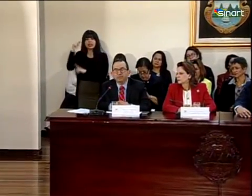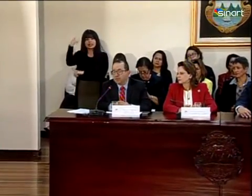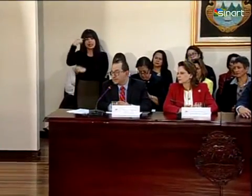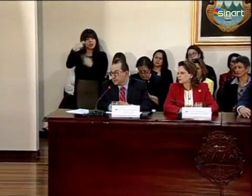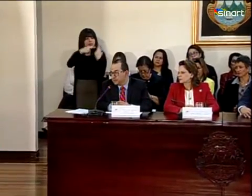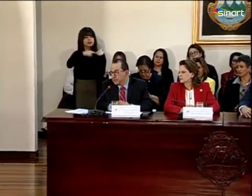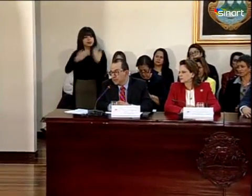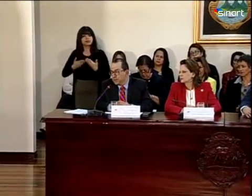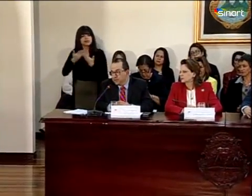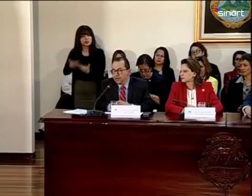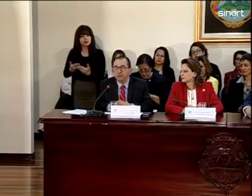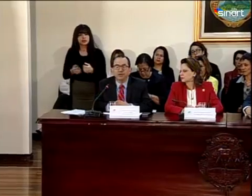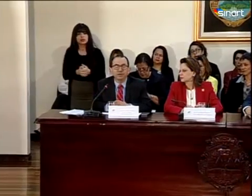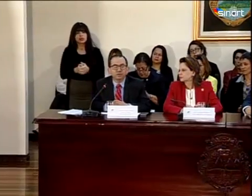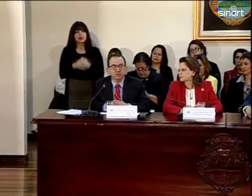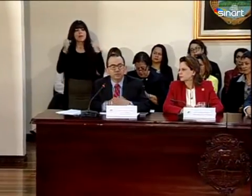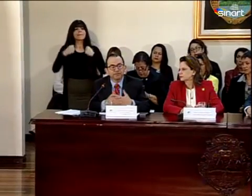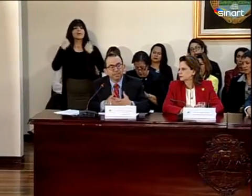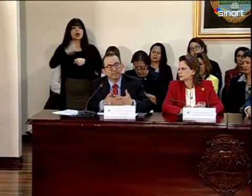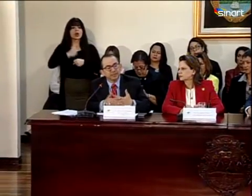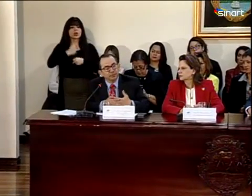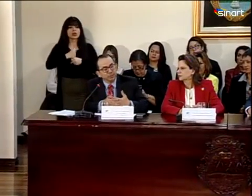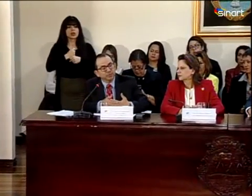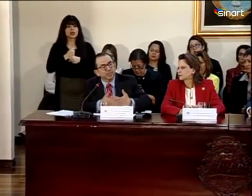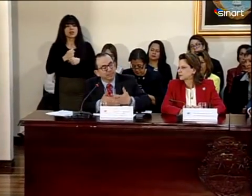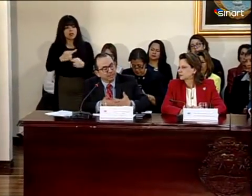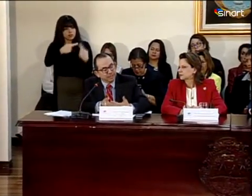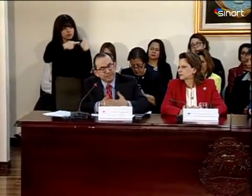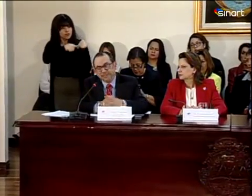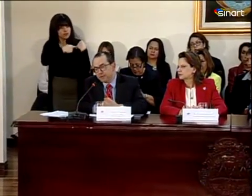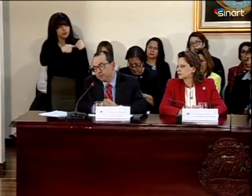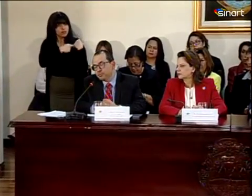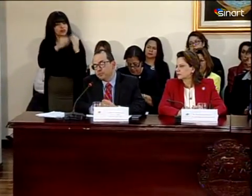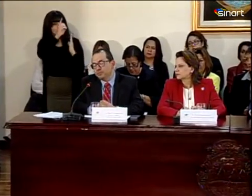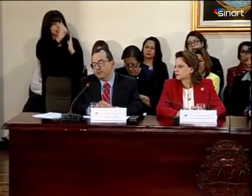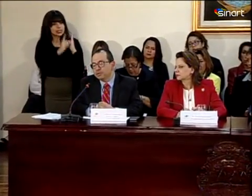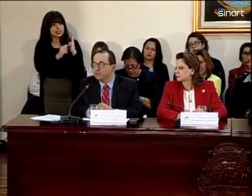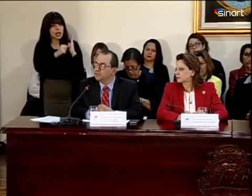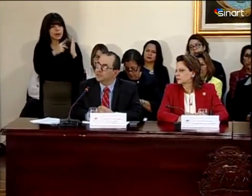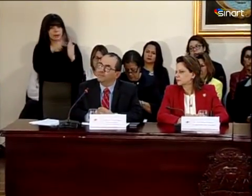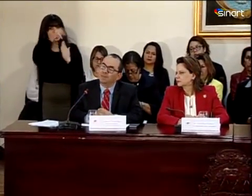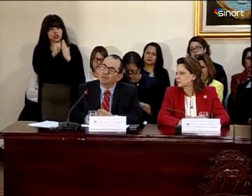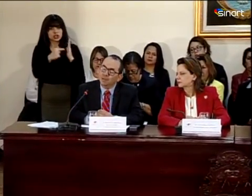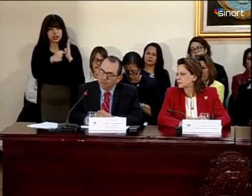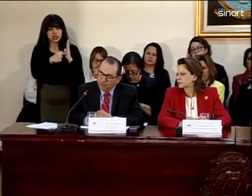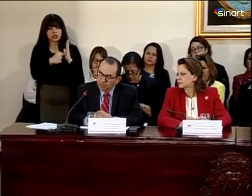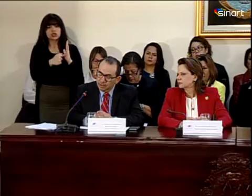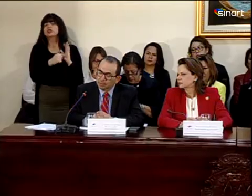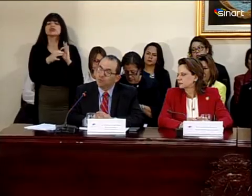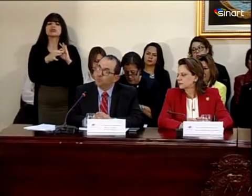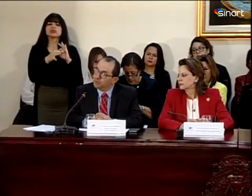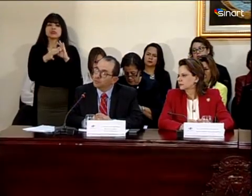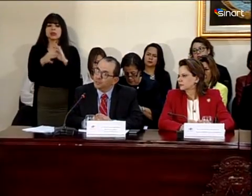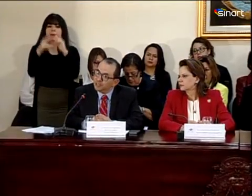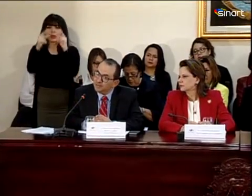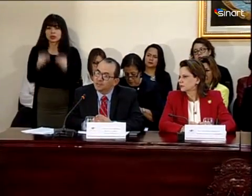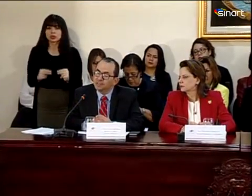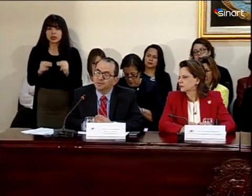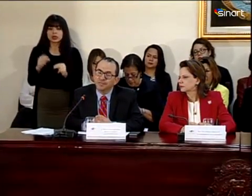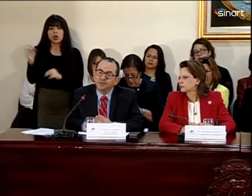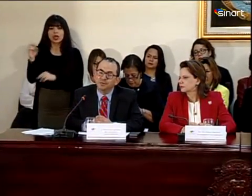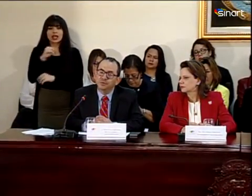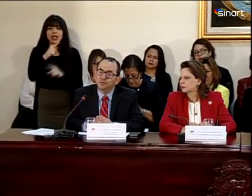obligación de proveérselos. El Poder Ejecutivo está en la obligación de diseñar los proyectos de presupuestos